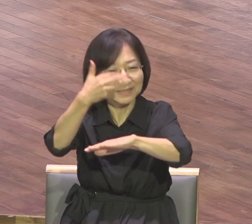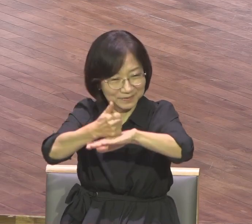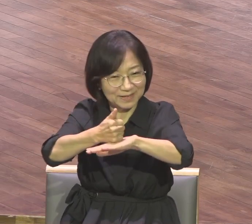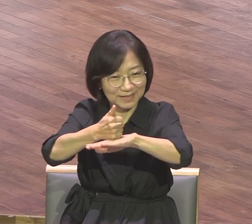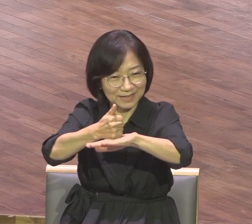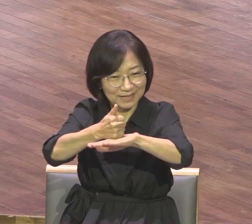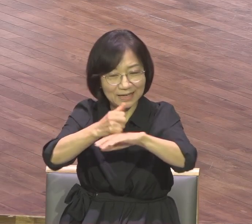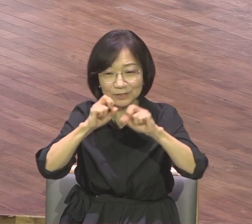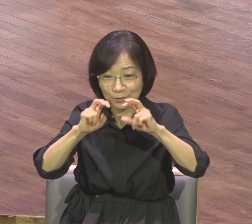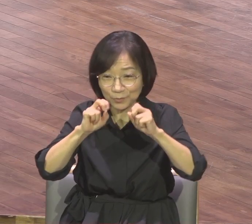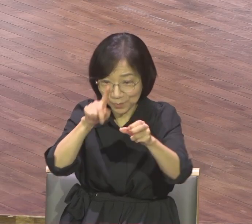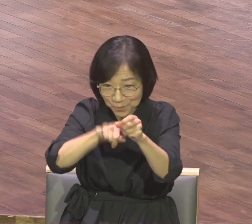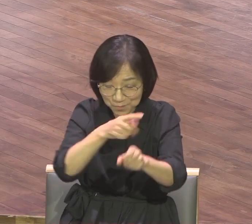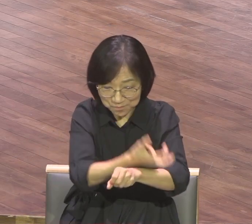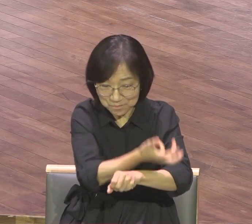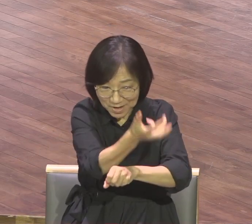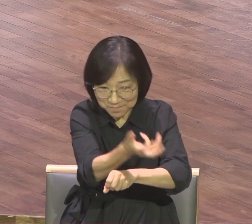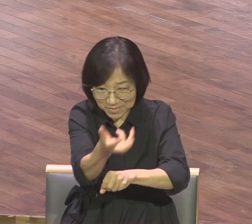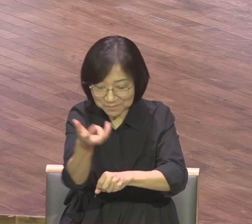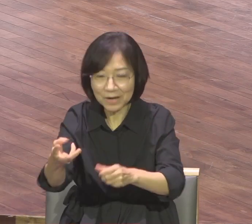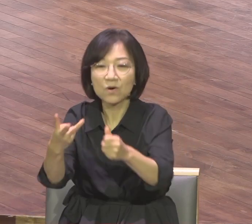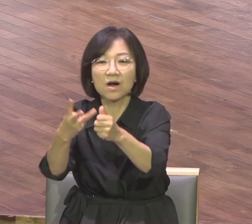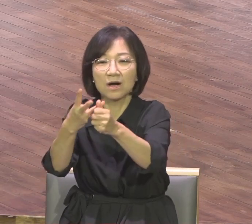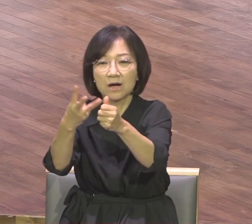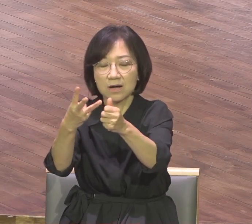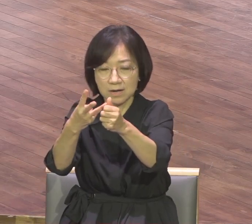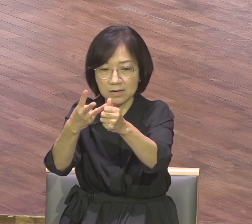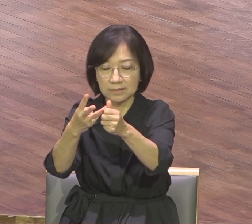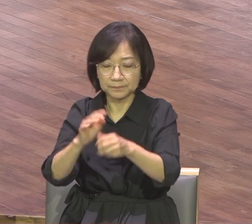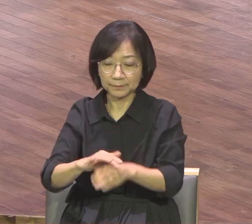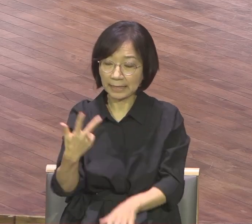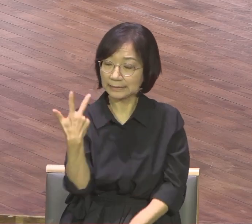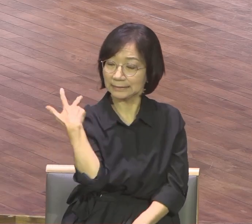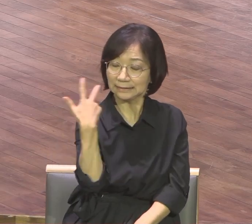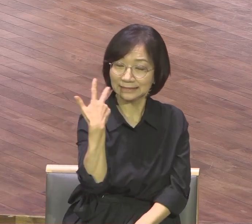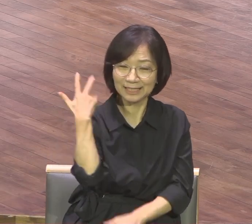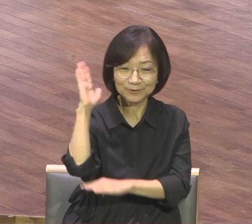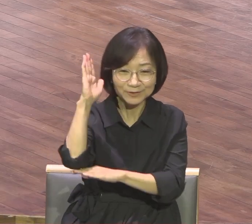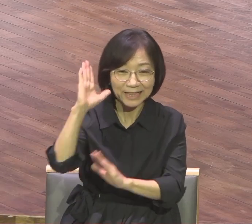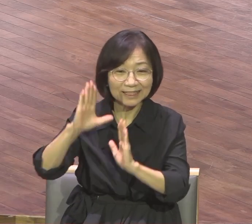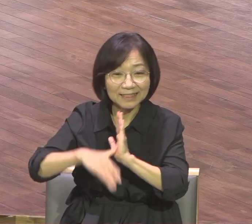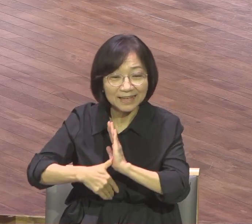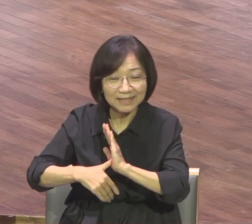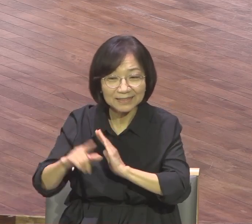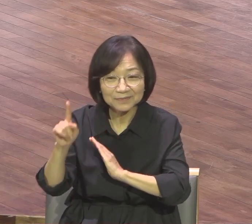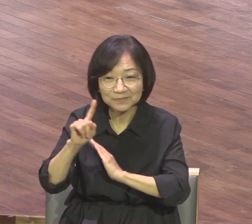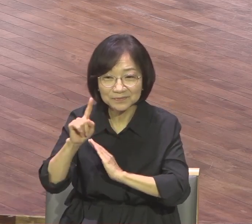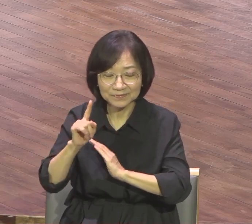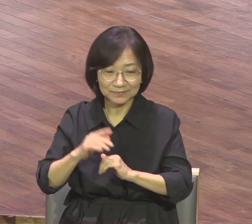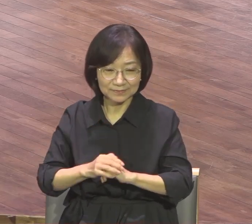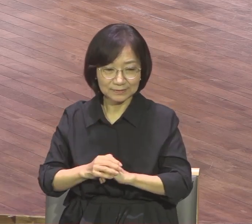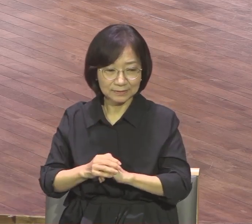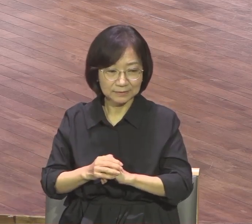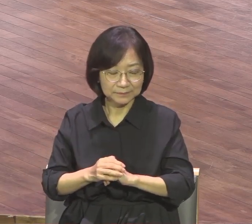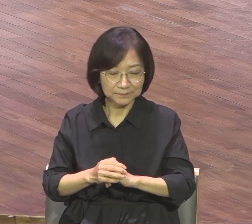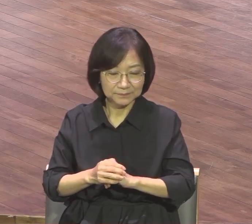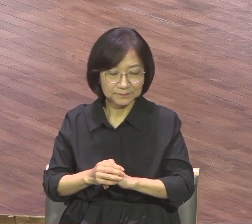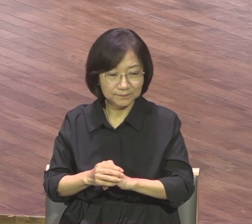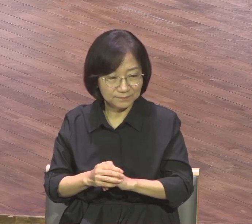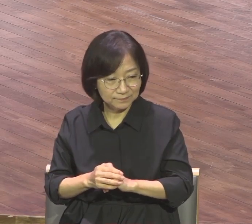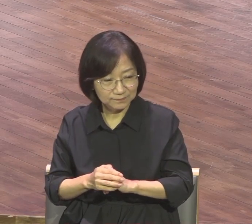내용이 여기 쫙 담겨져 있습니다. 지난주에 살펴본 것처럼 바울은 자신의 선교